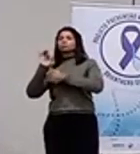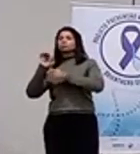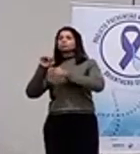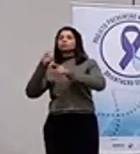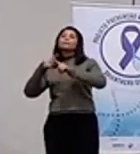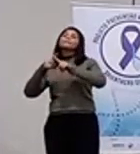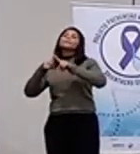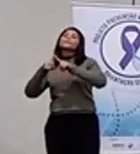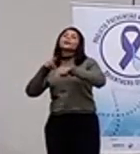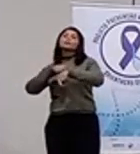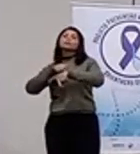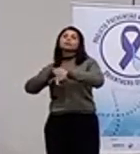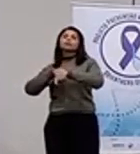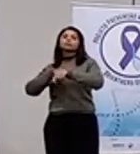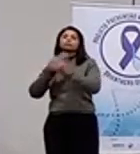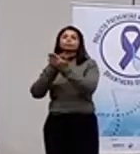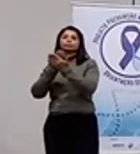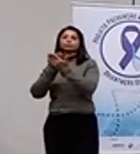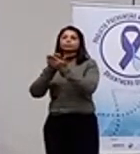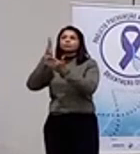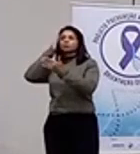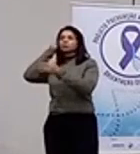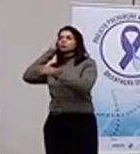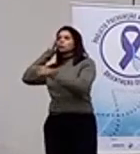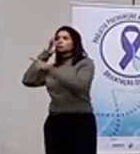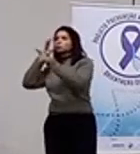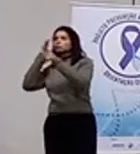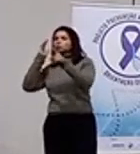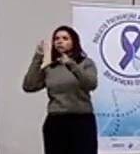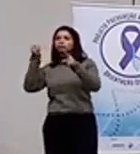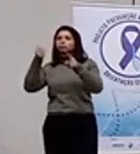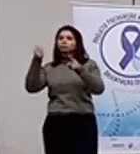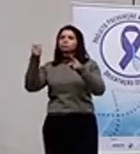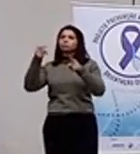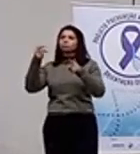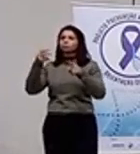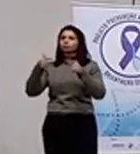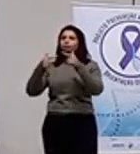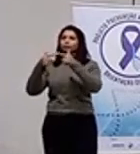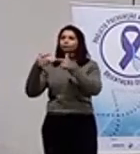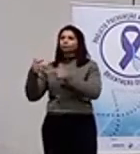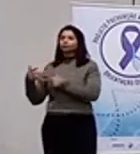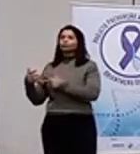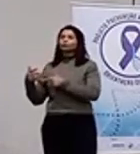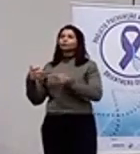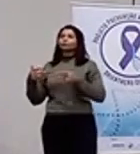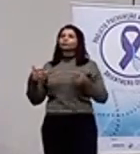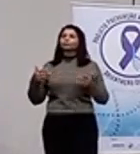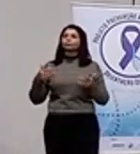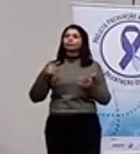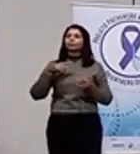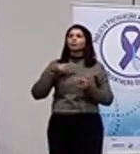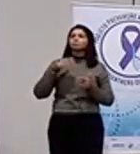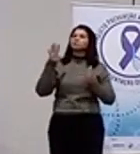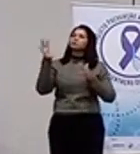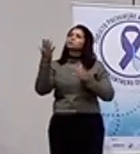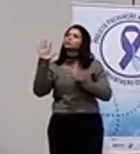dura? Cada fase de um estudo? Mais ou menos? Aqui tem um total,